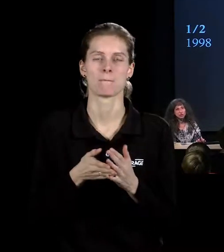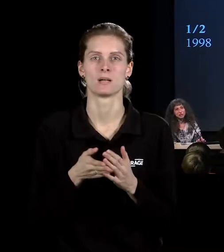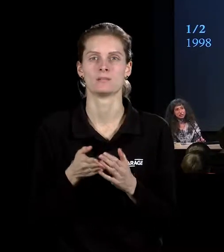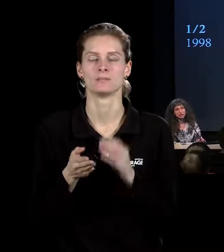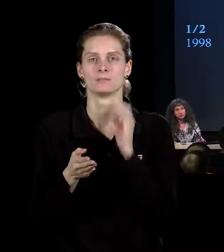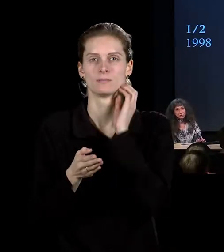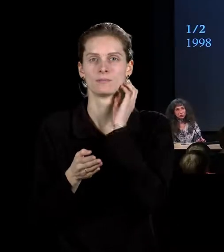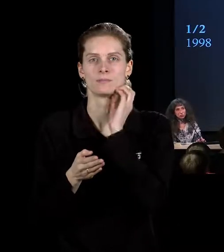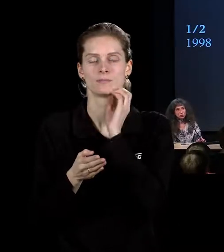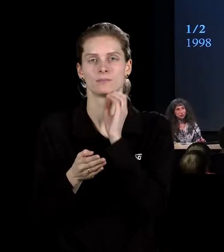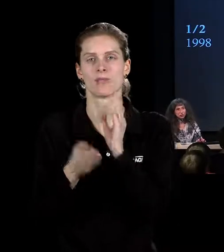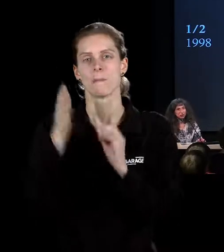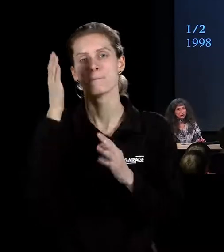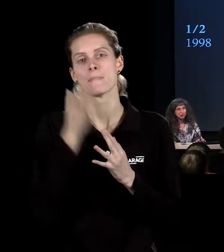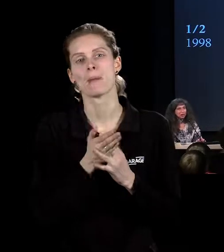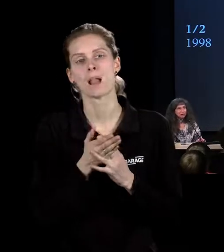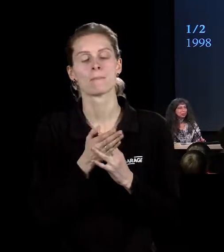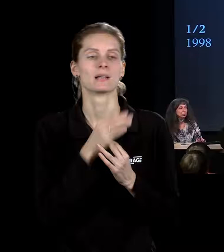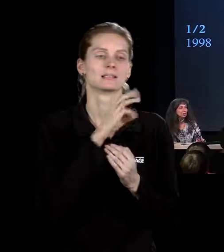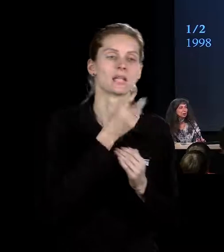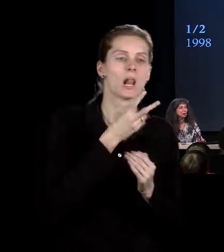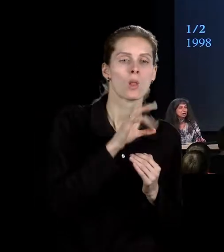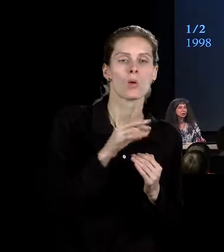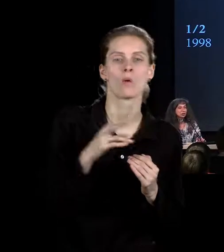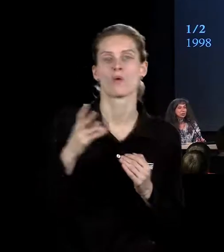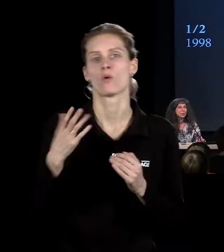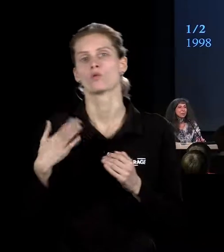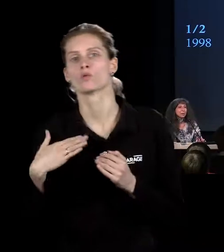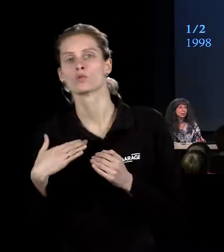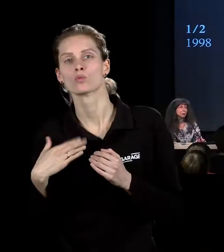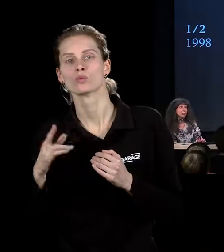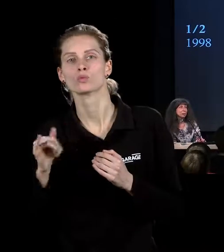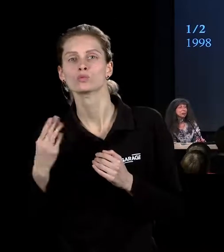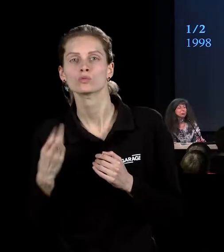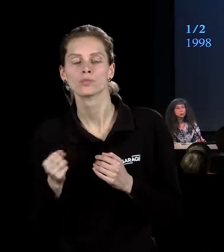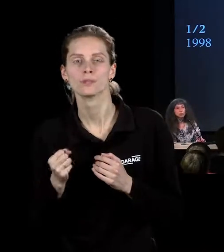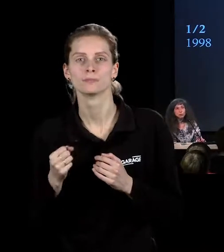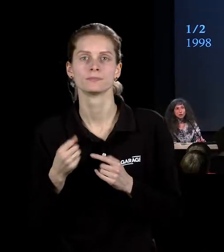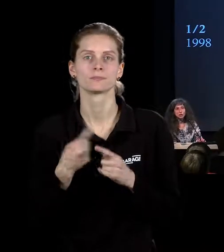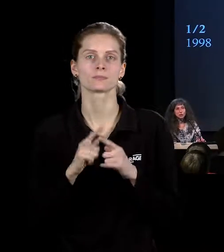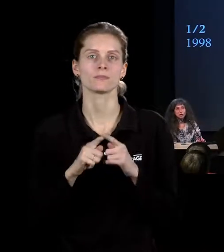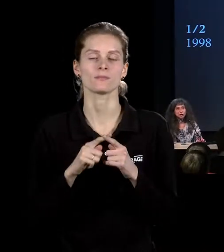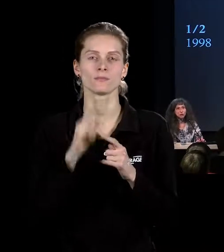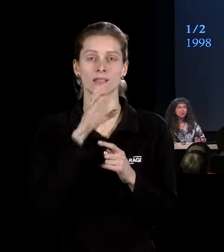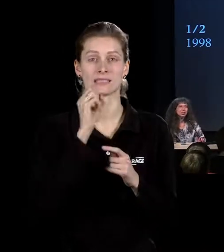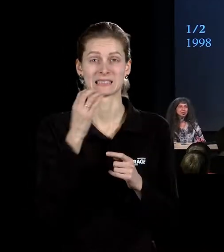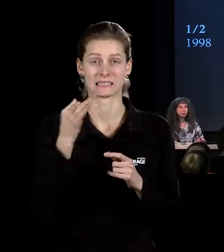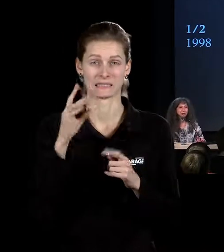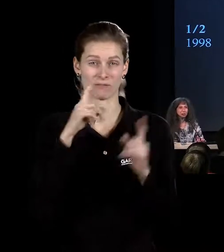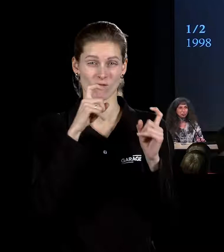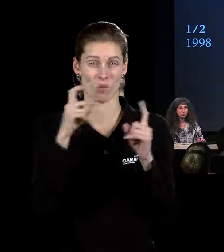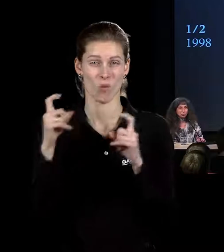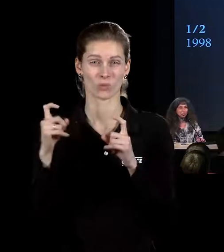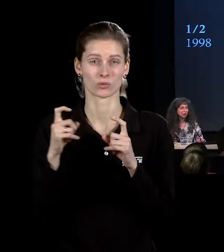наполовину мы – это тело, наполовину мы – это душа. И вот эта фотосессия с такими свиными ребрами, которые как бы оказываются